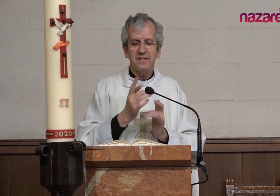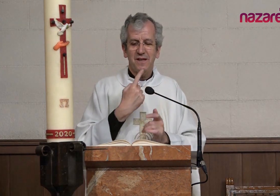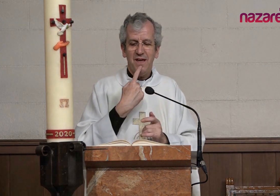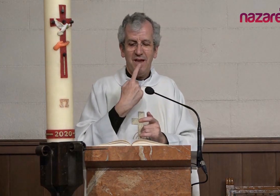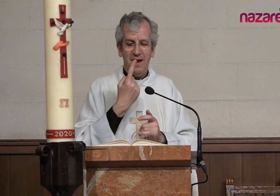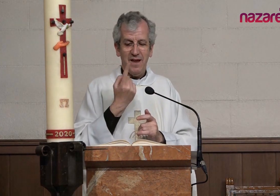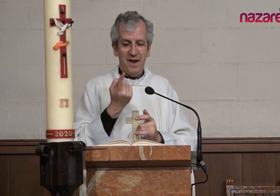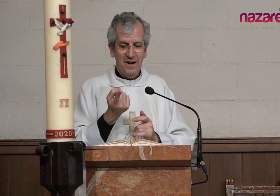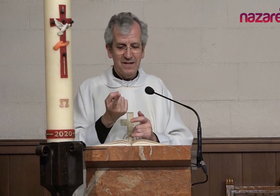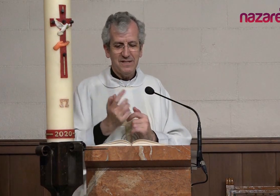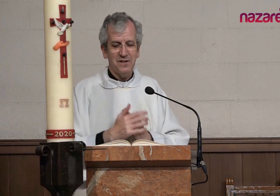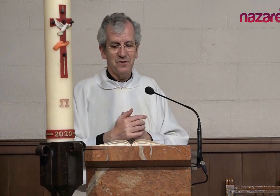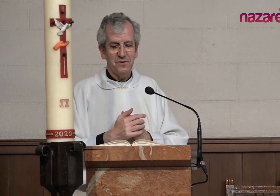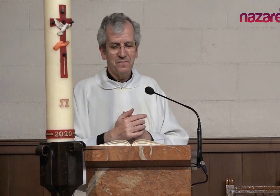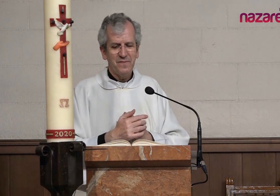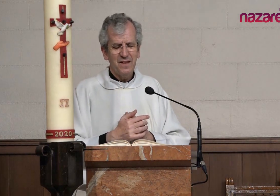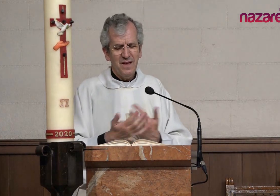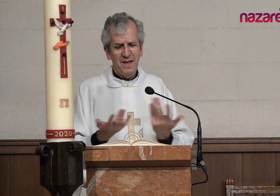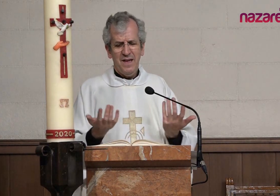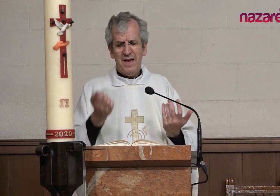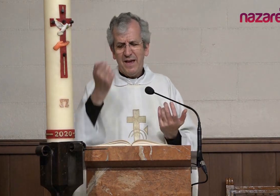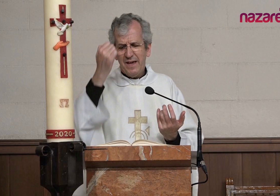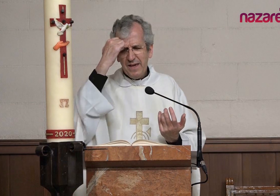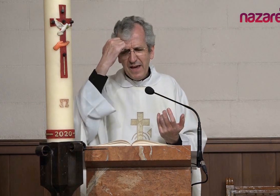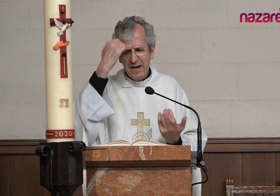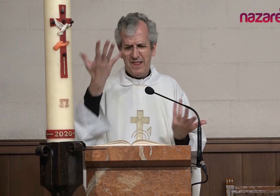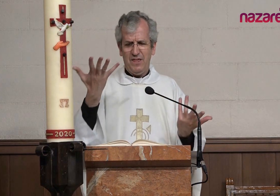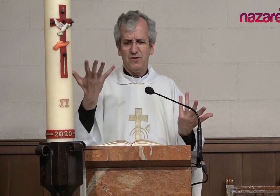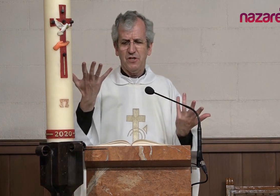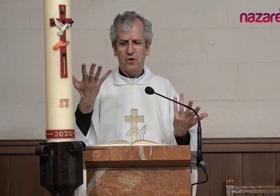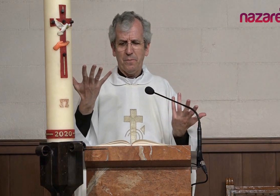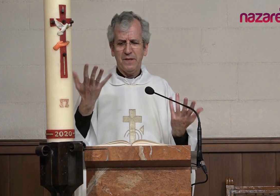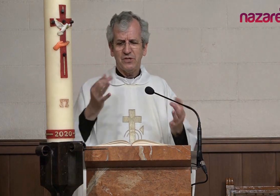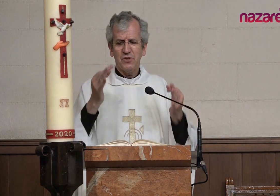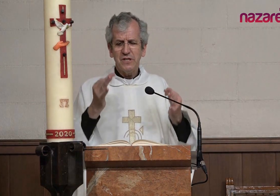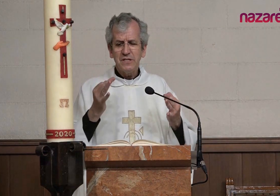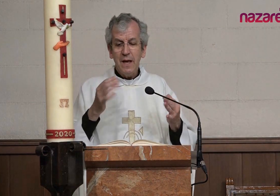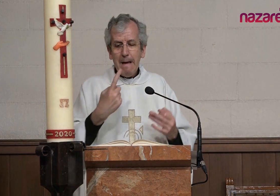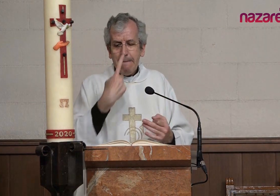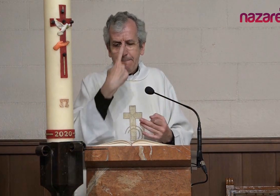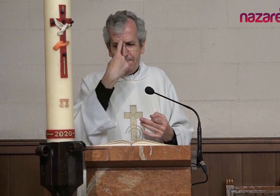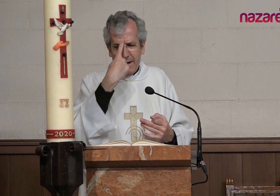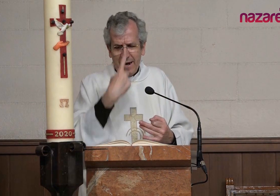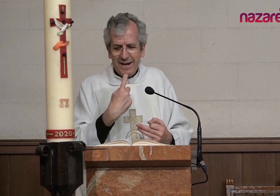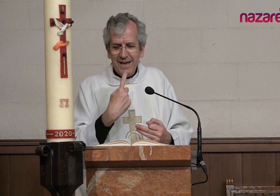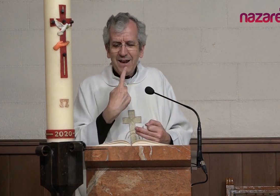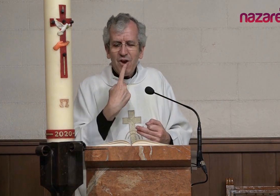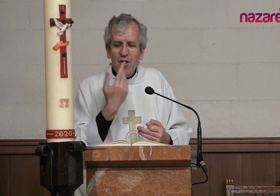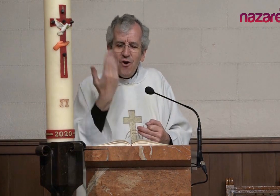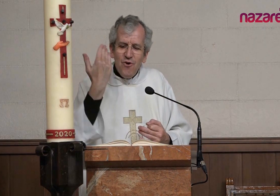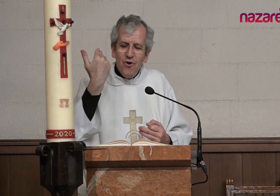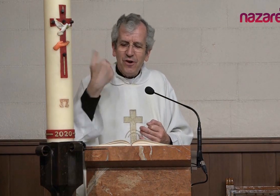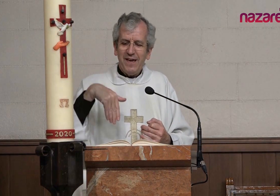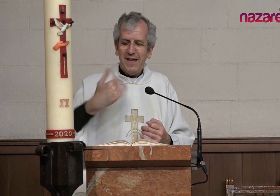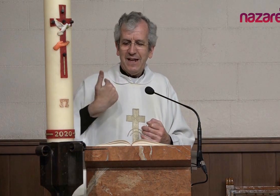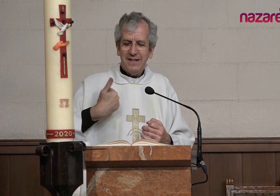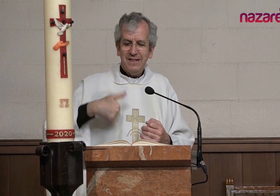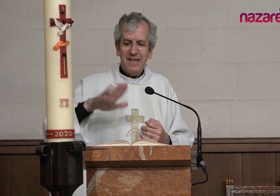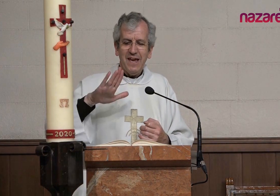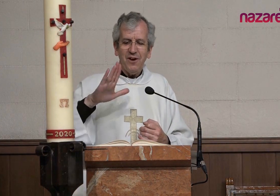Entonces él les dijo: qué necios y torpes sois para creer lo que